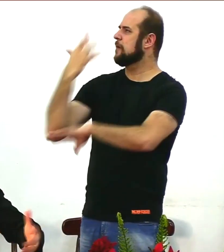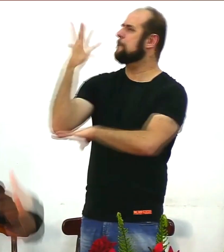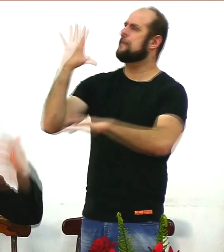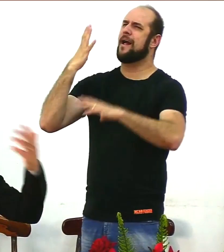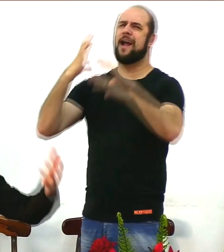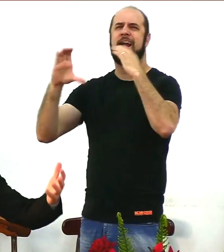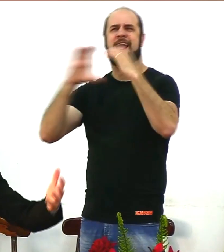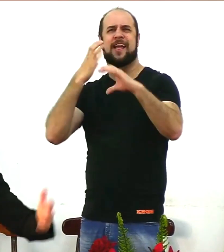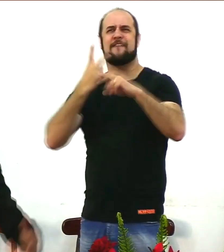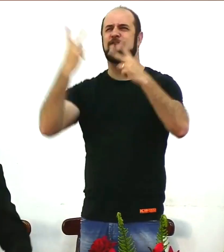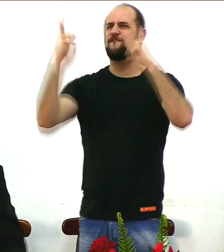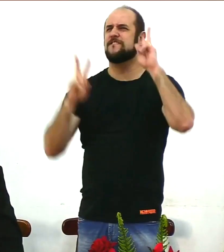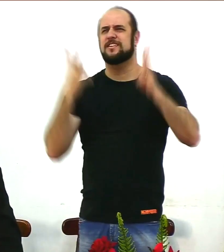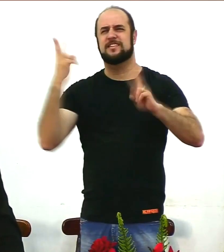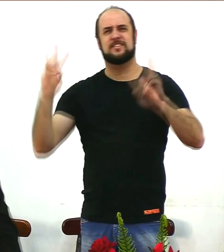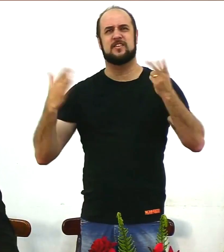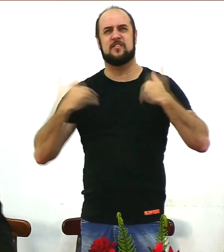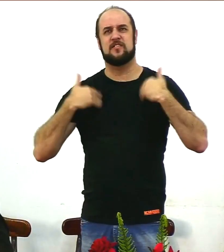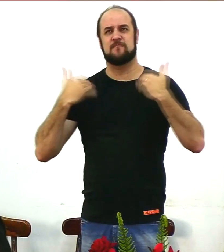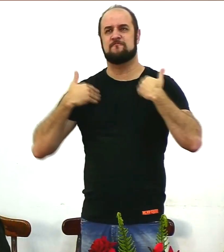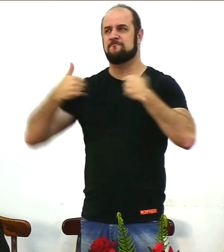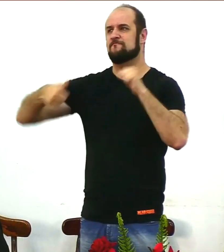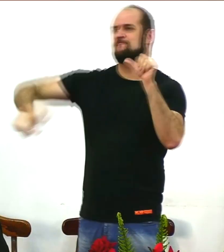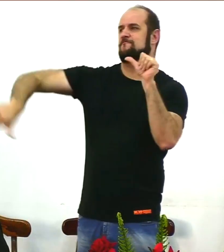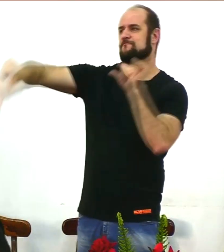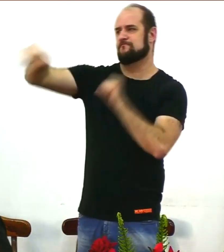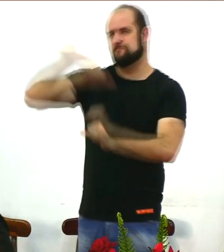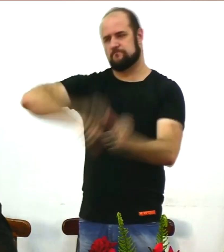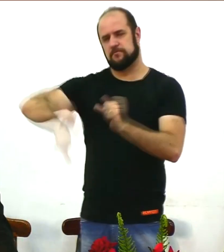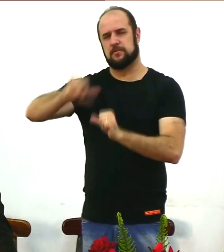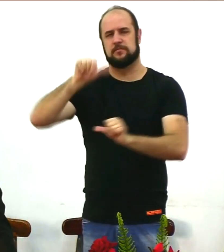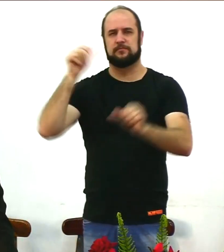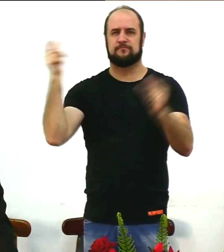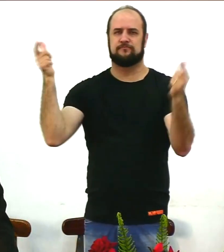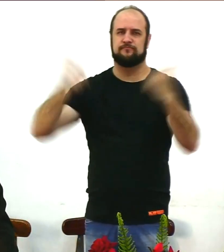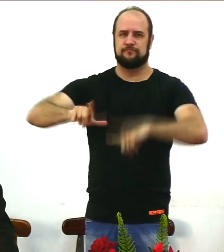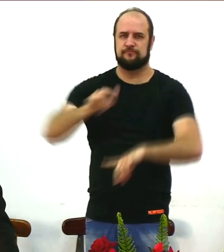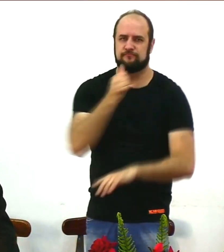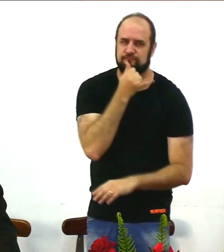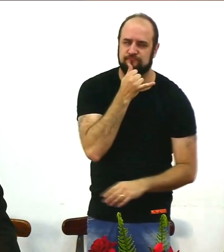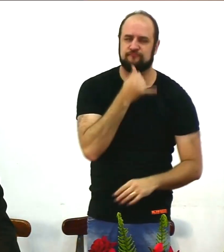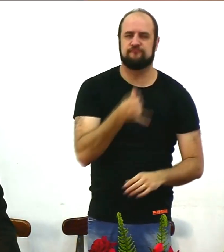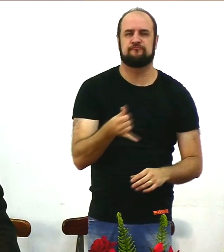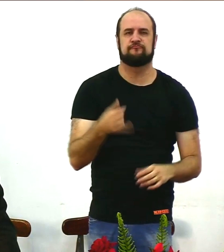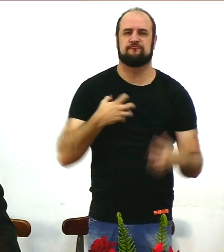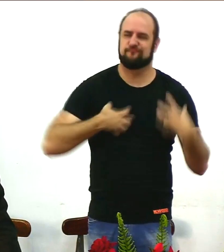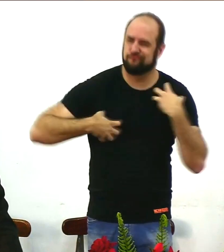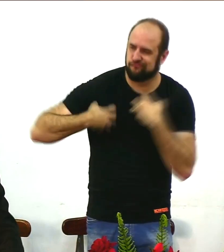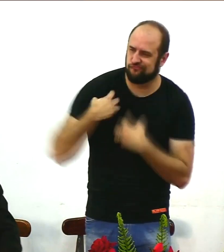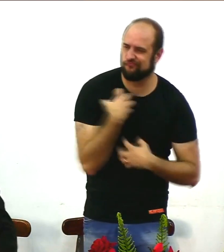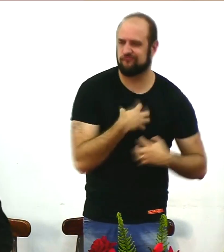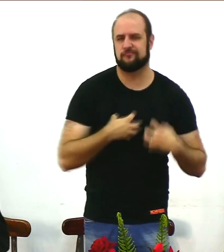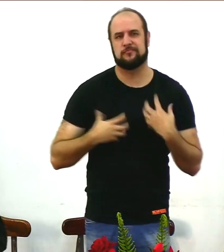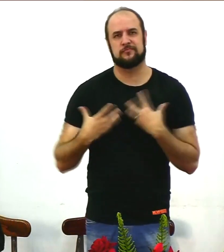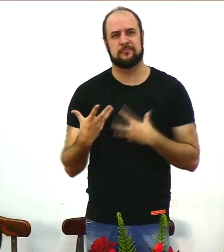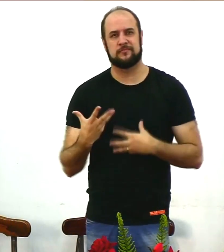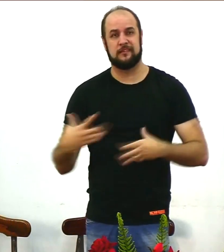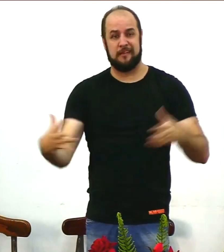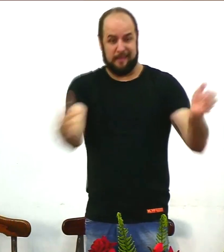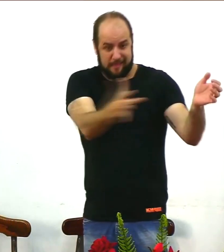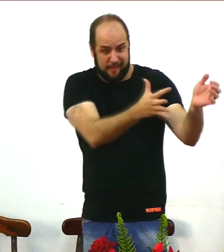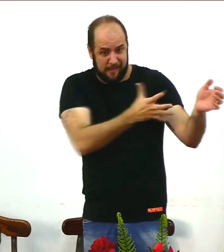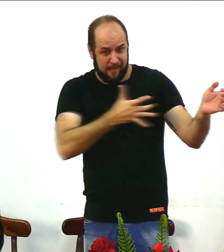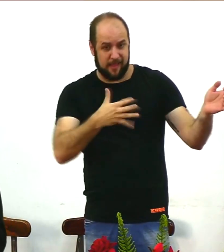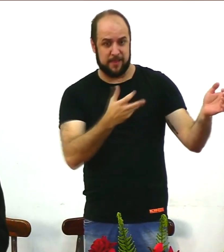Ezequiel, mas a saudade de Sião era muito grande, porque Sião era algo distante.